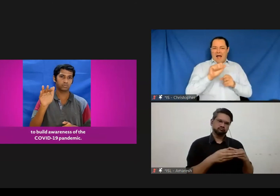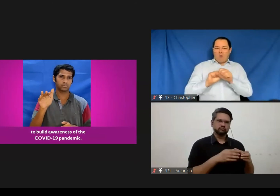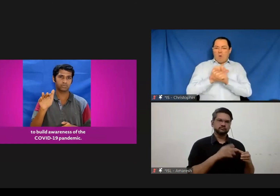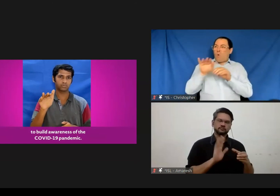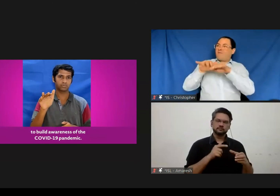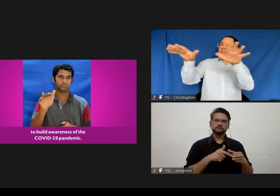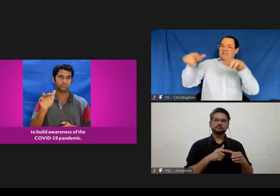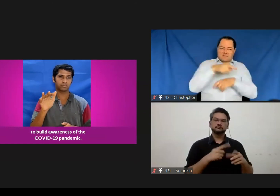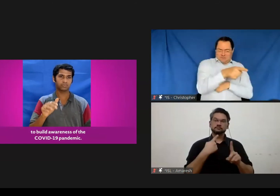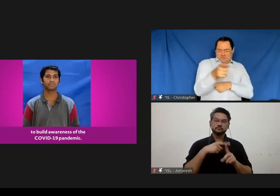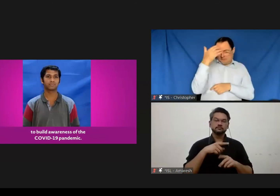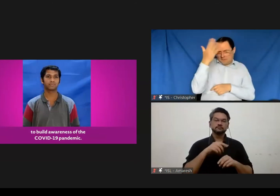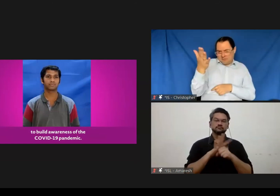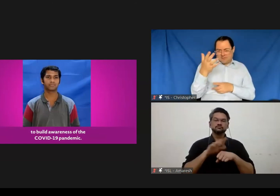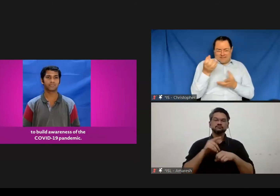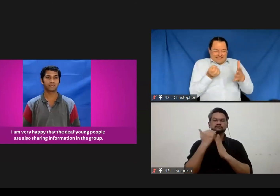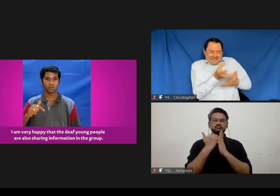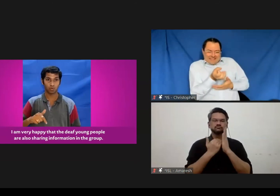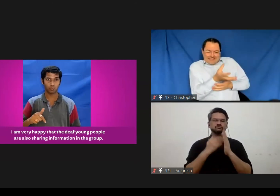मेसेज पठाइल